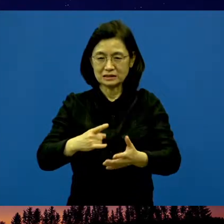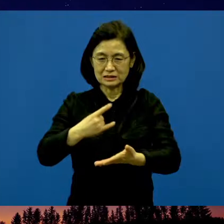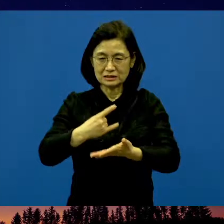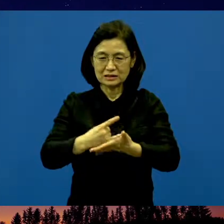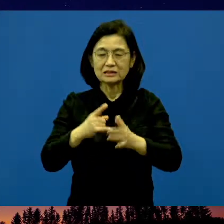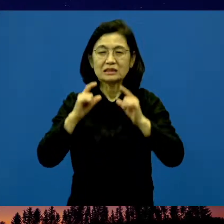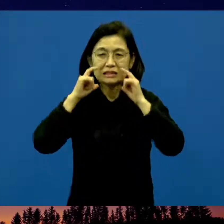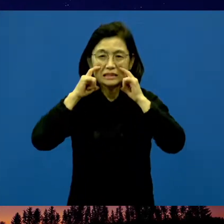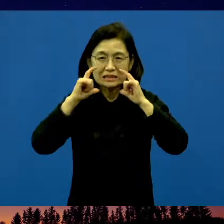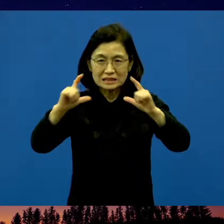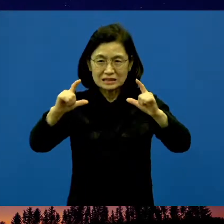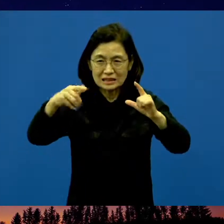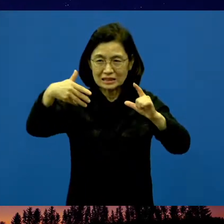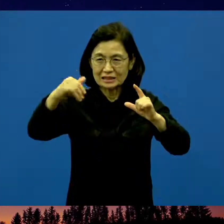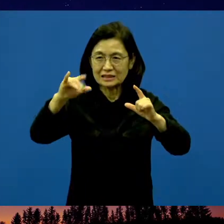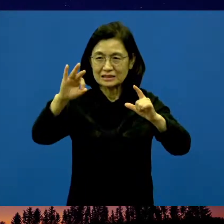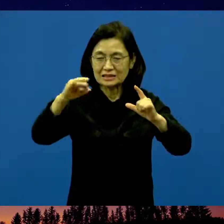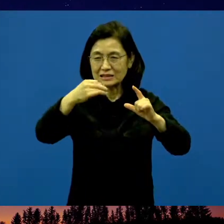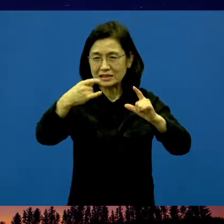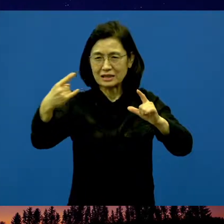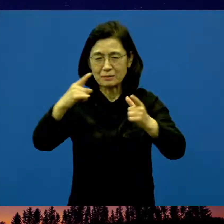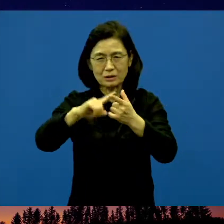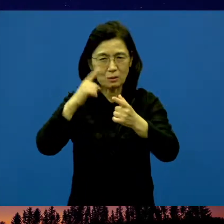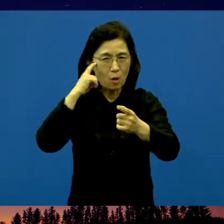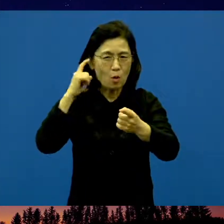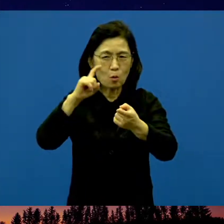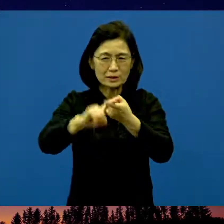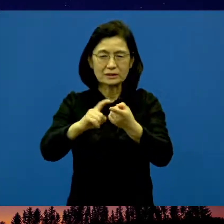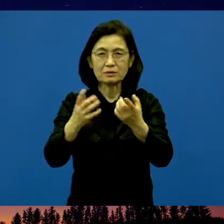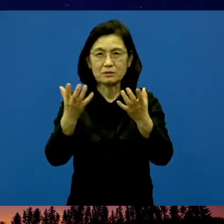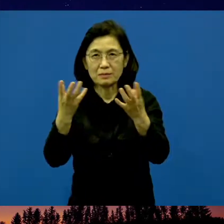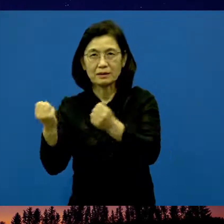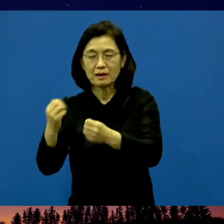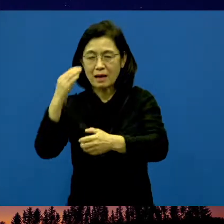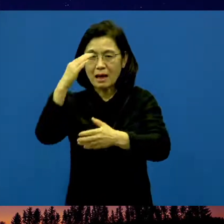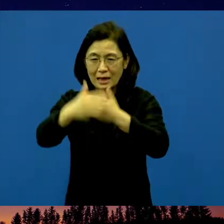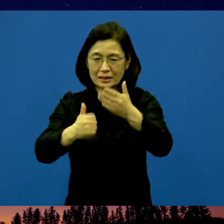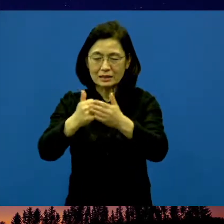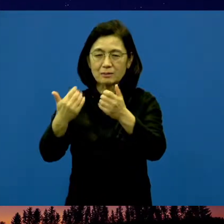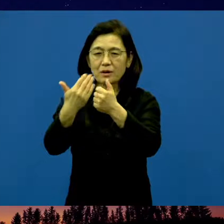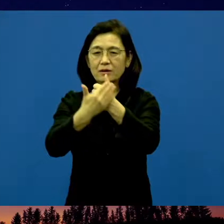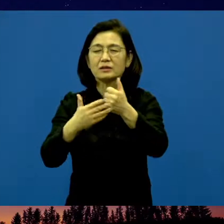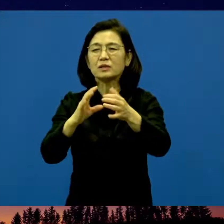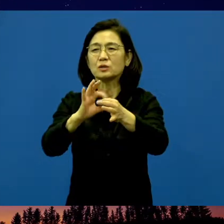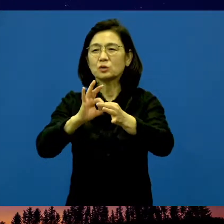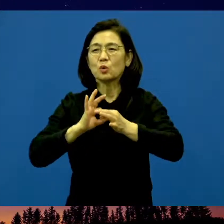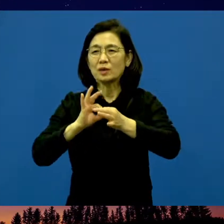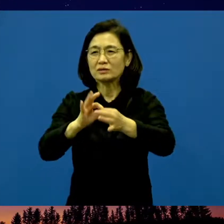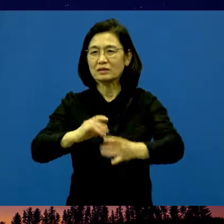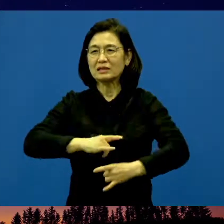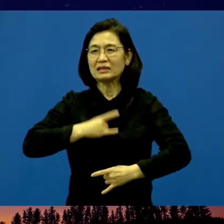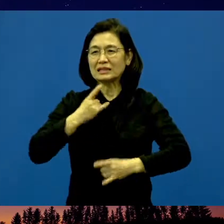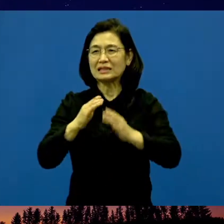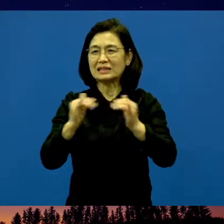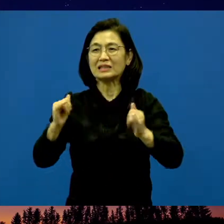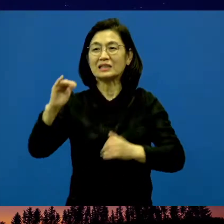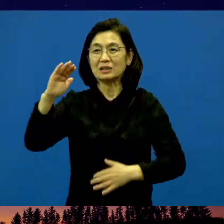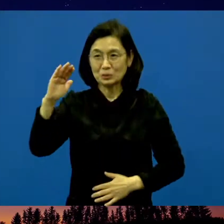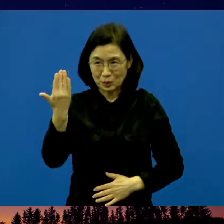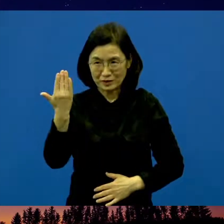하나님 그리스도의 피로 우리가 죄인이 의인이 되는 이 삶이 되면